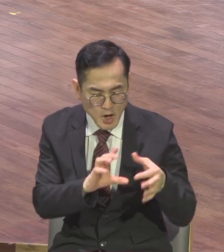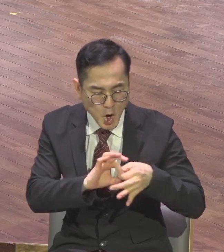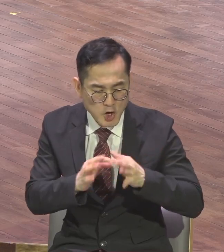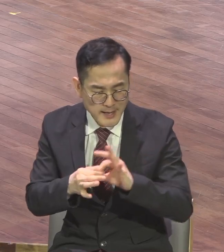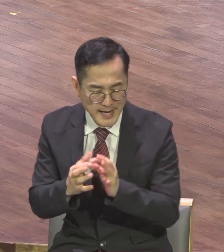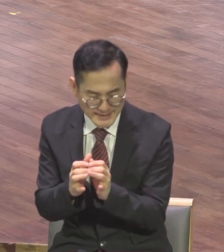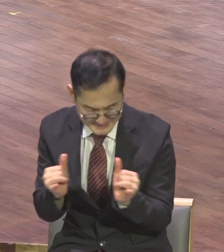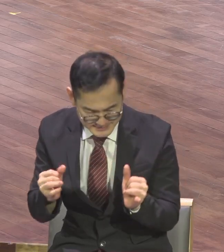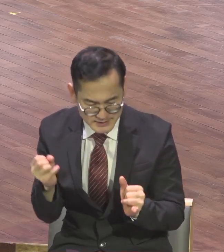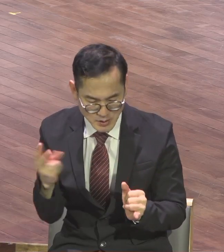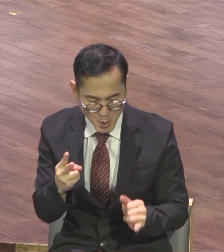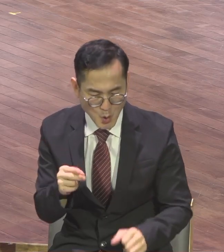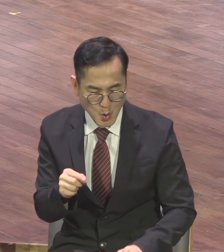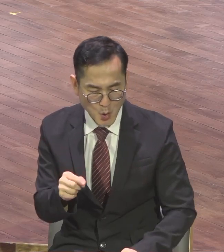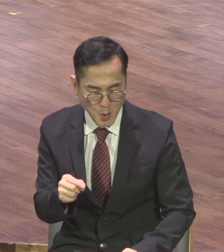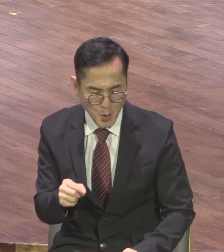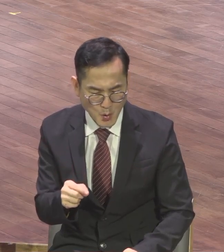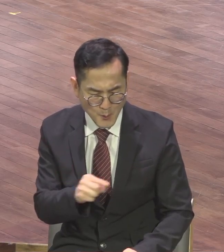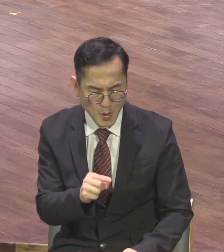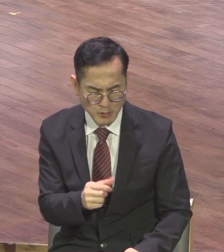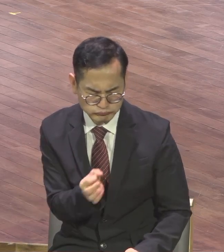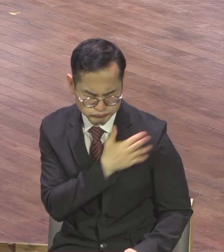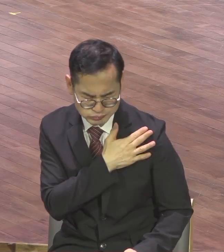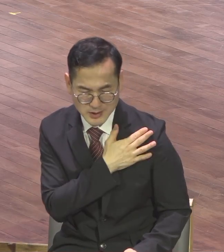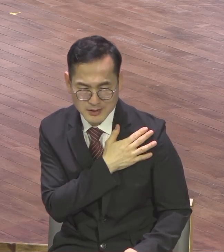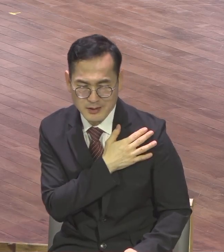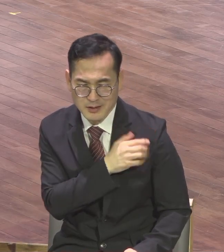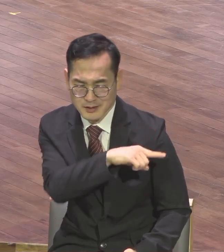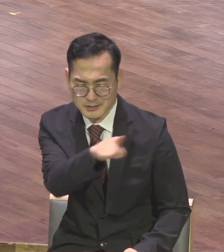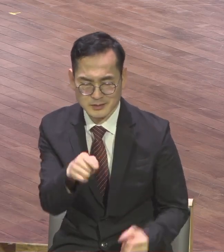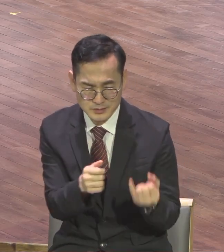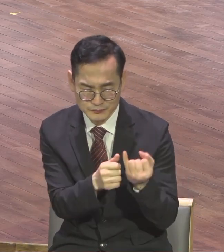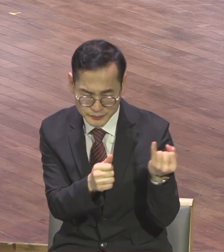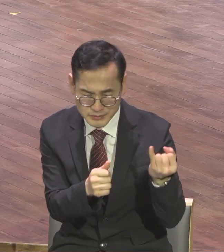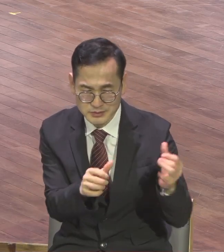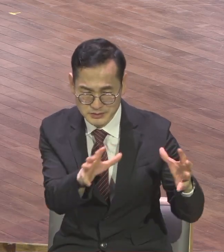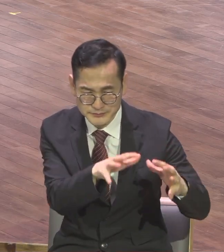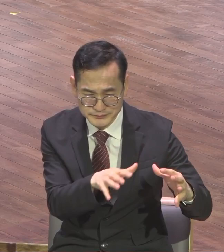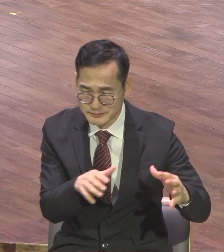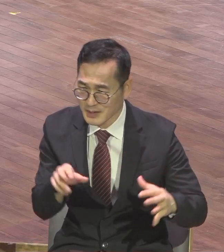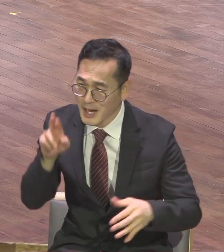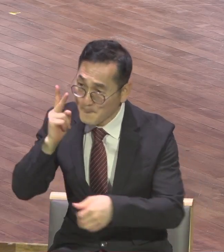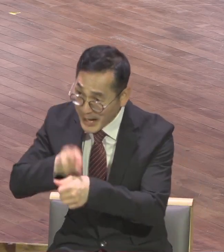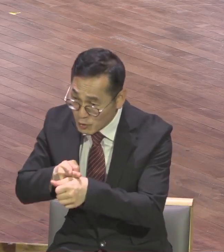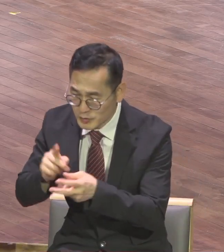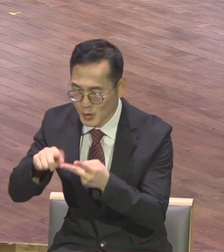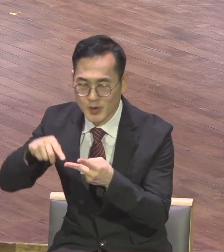헬라인의 큰 무리와 적지 않는 귀빈도 권함을 받고 바울과 실라를 따르니